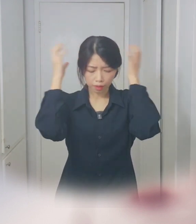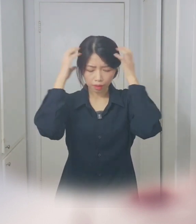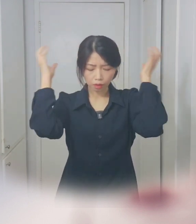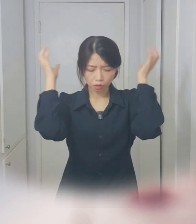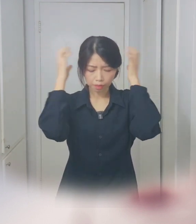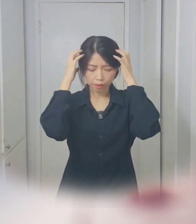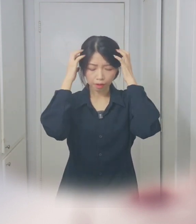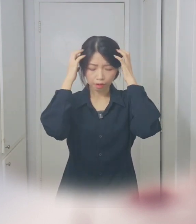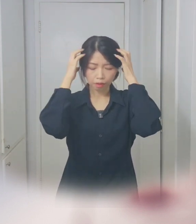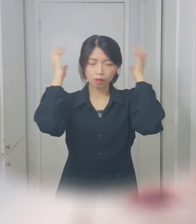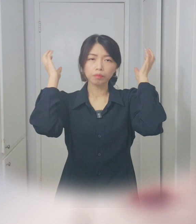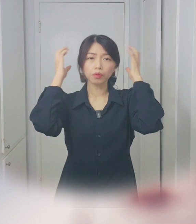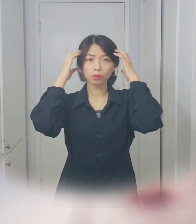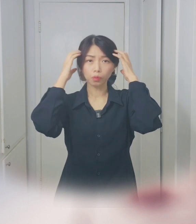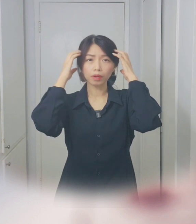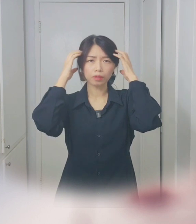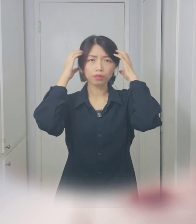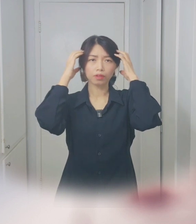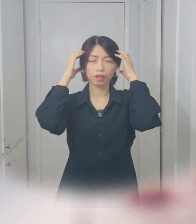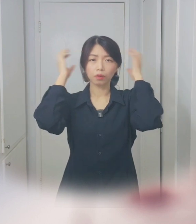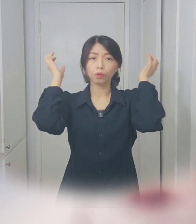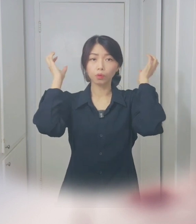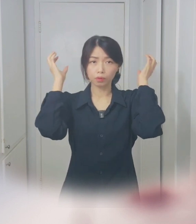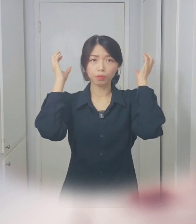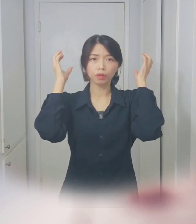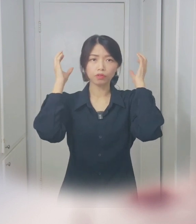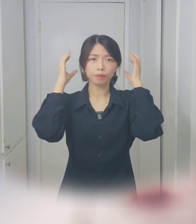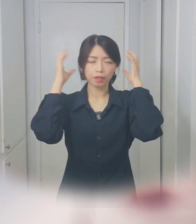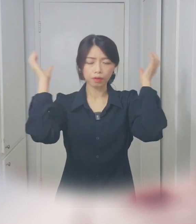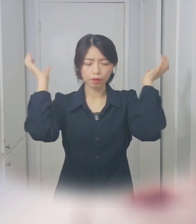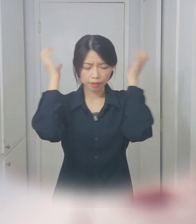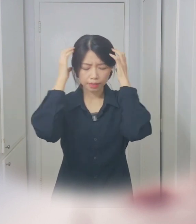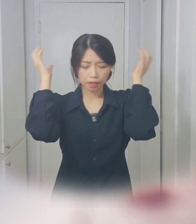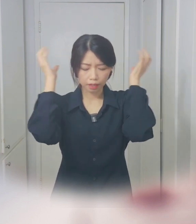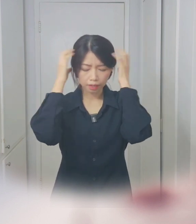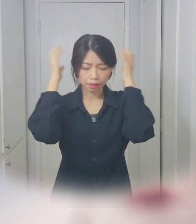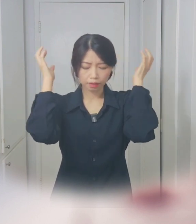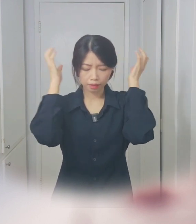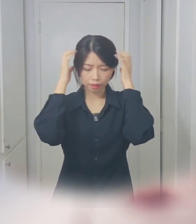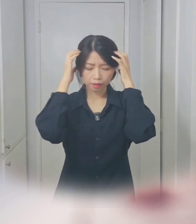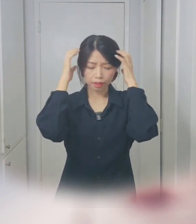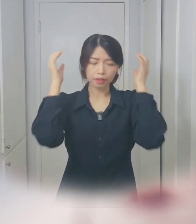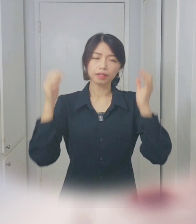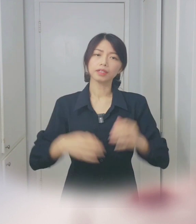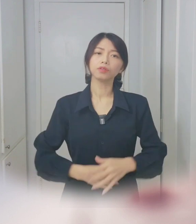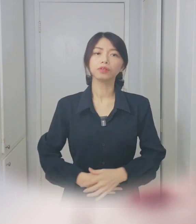쪽을 이렇게 쳐주시면 돼요. 표정도 똑같이 해주셔야 돼요. 고통스러운 표정을 해주시면 되고요. 시달린